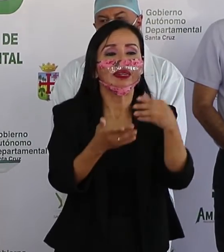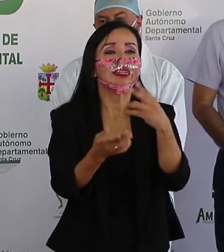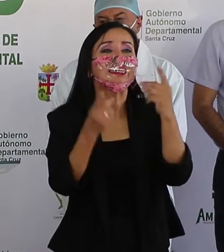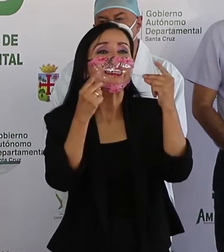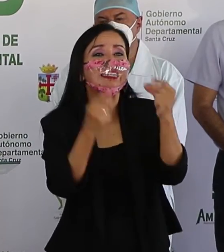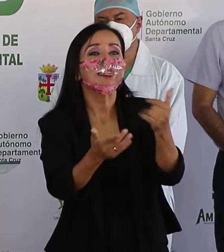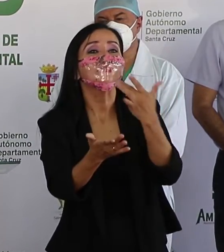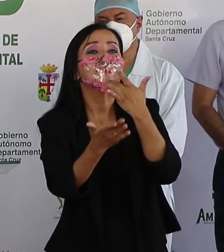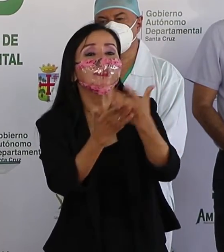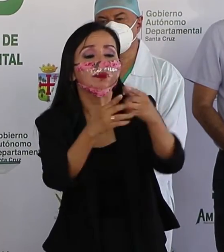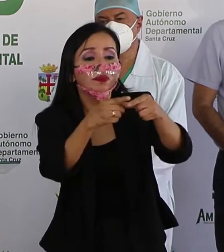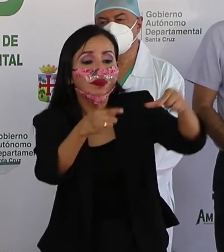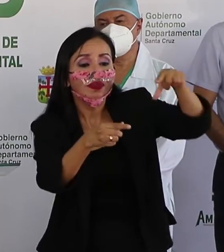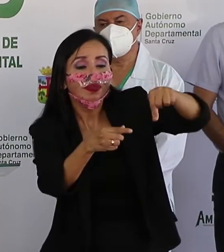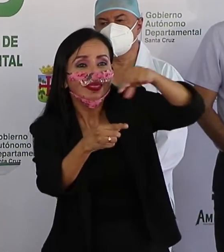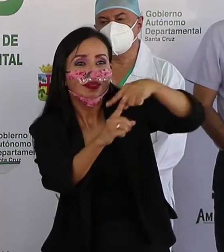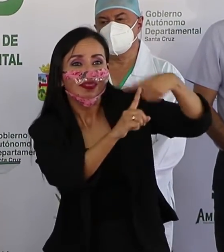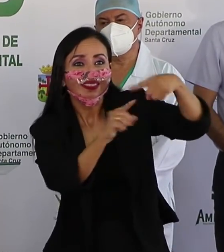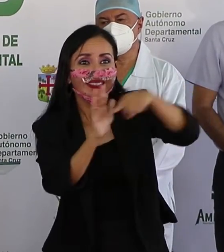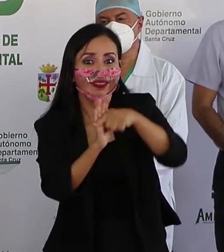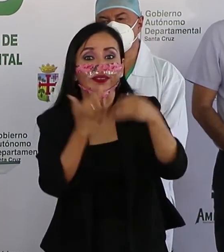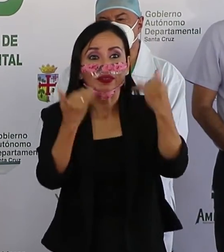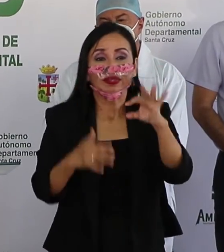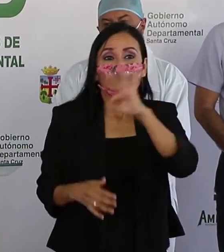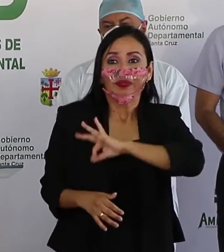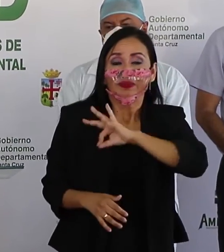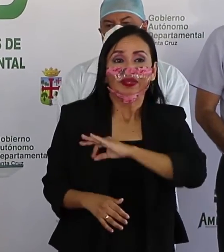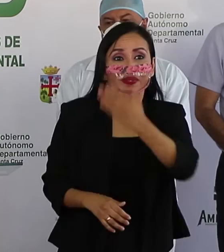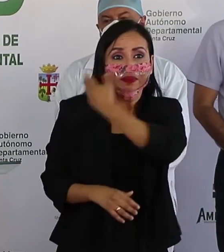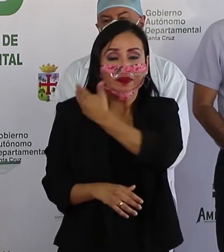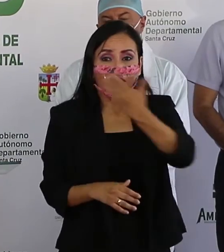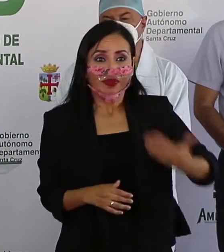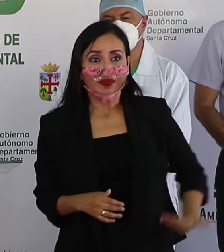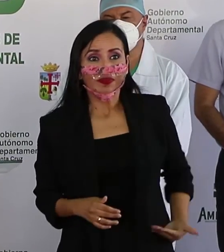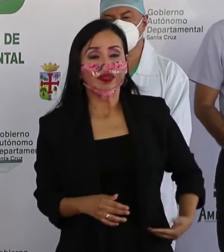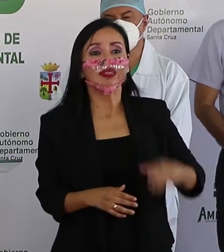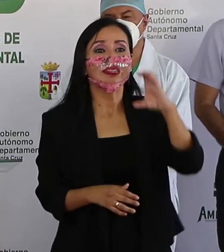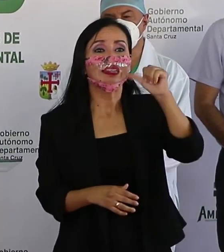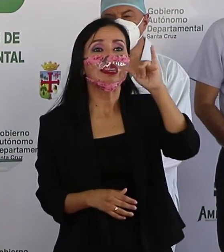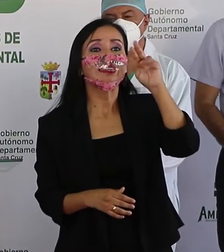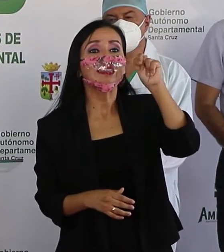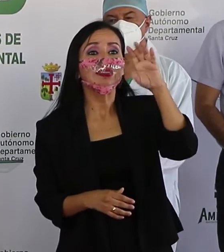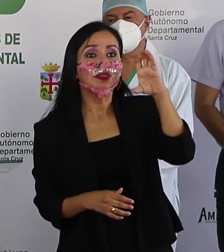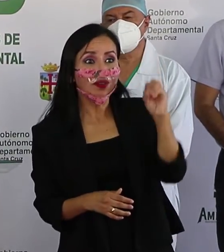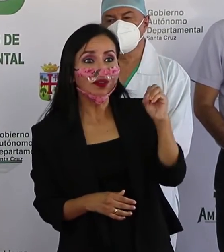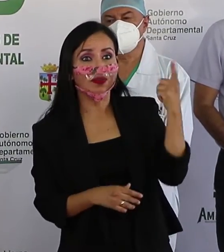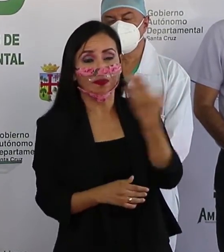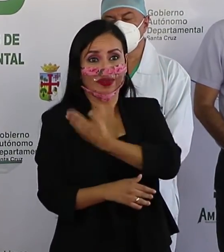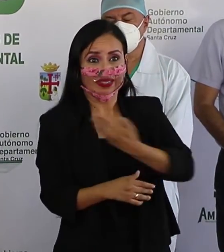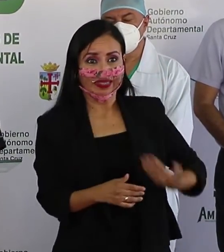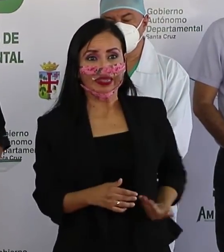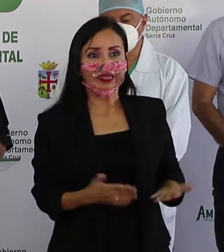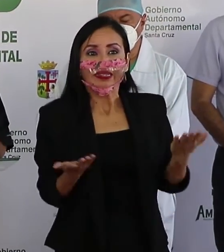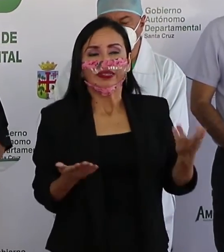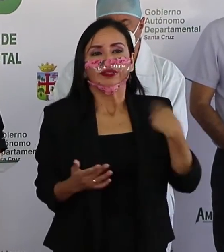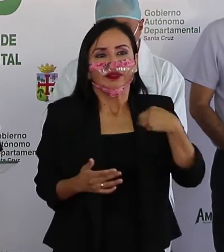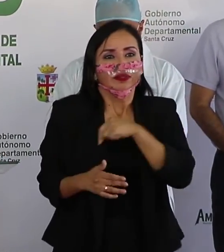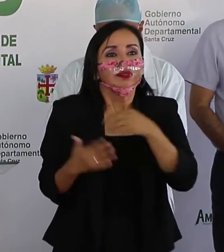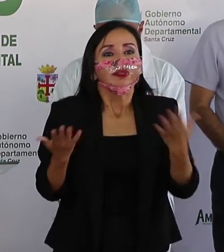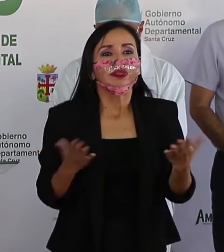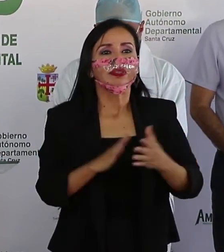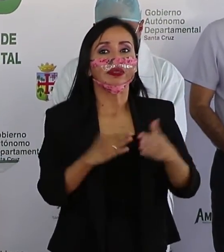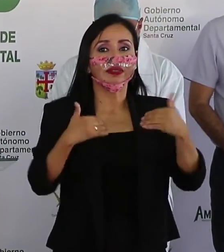rápidas. Y aprovechando esto, que está el presidente de la Cámara de Industria y Comercio, nosotros